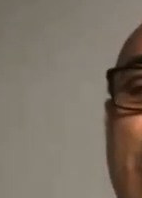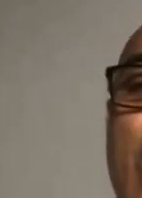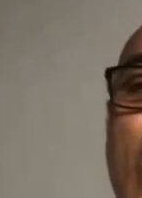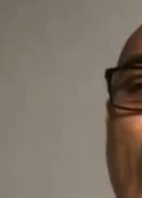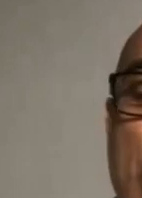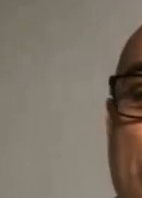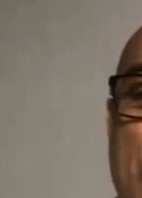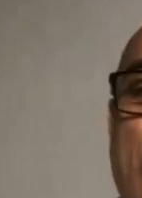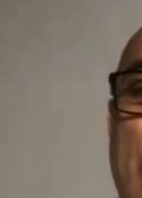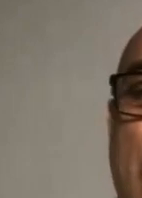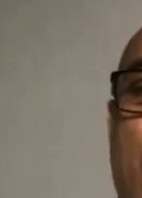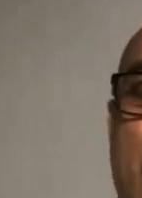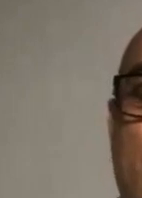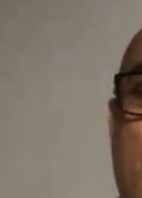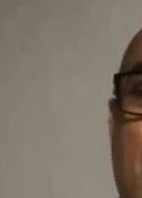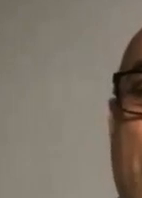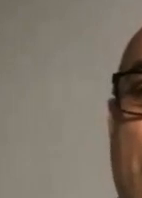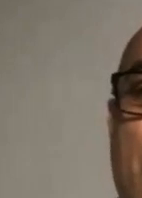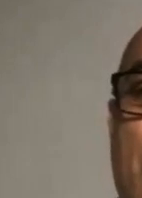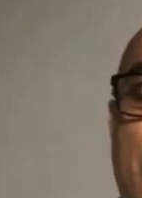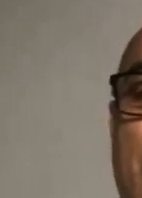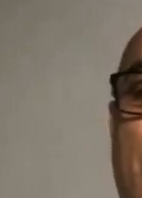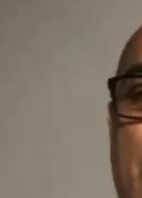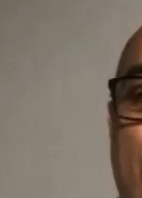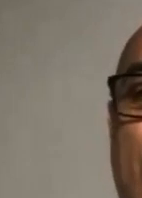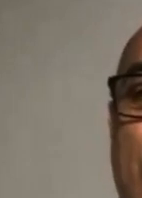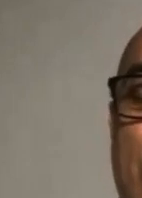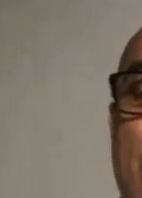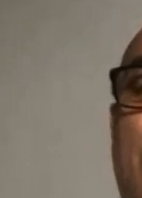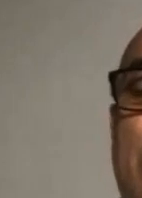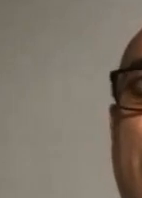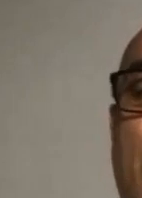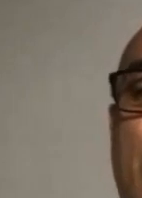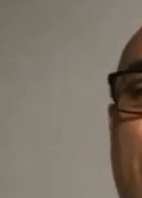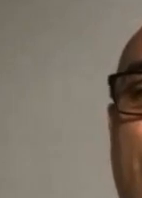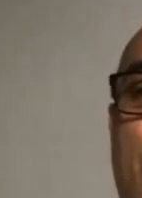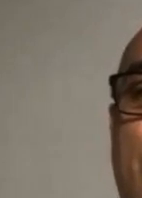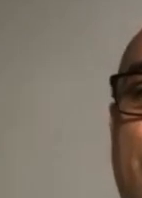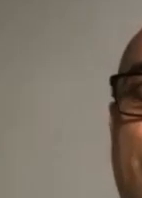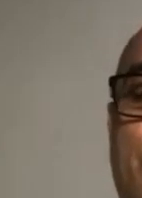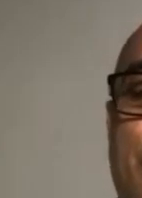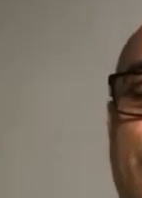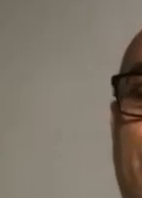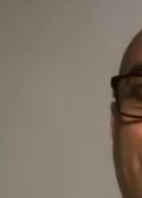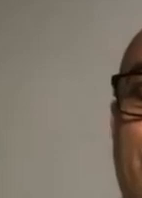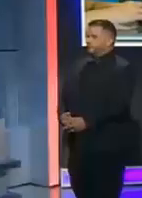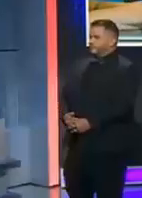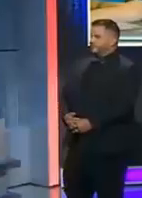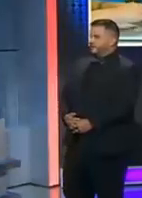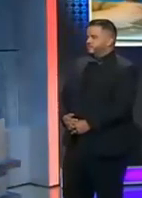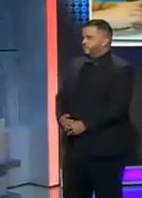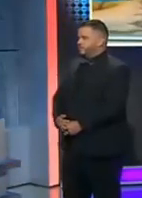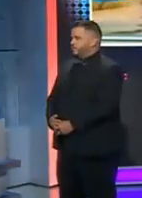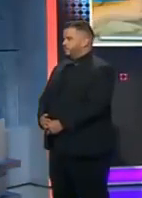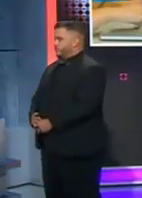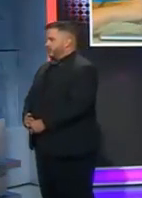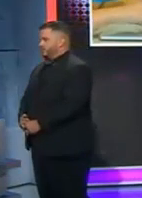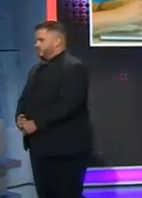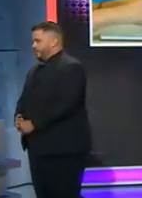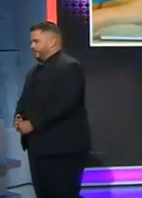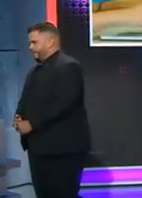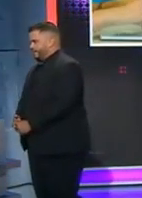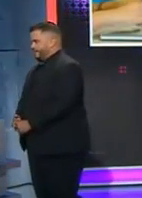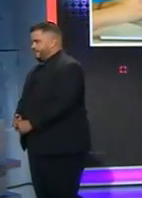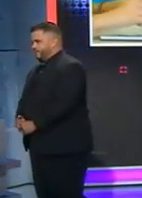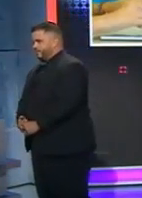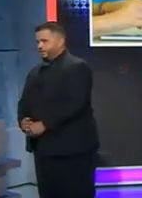discutir con un espacio de tiempo razonable las alegaciones que se han presentado en este programa. Pues con mucho gusto, nuestros sofismas serán probados con los documentos y